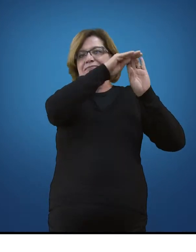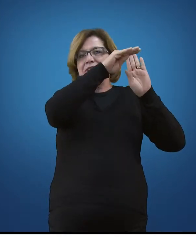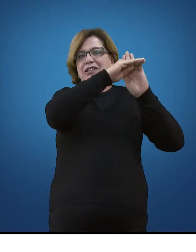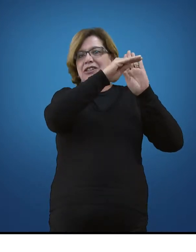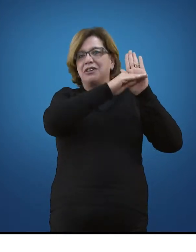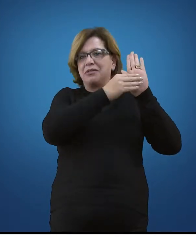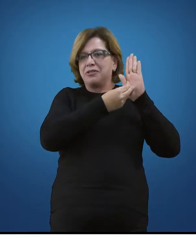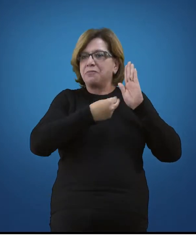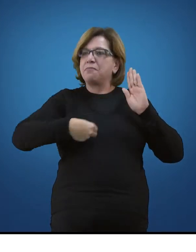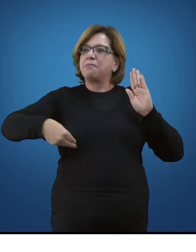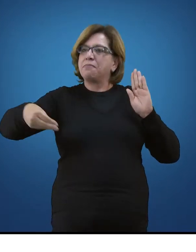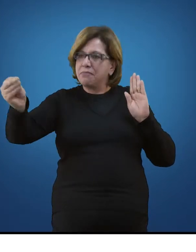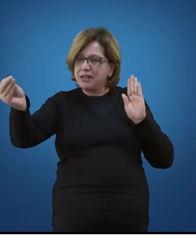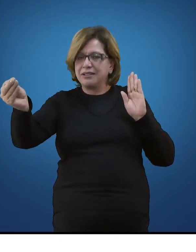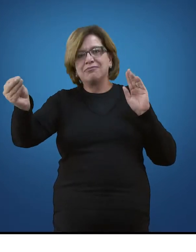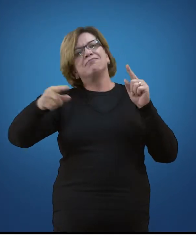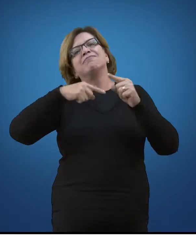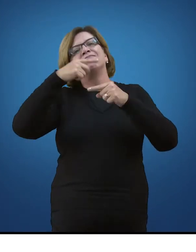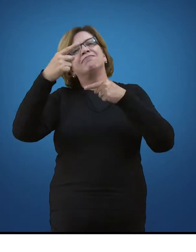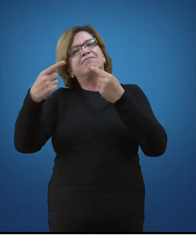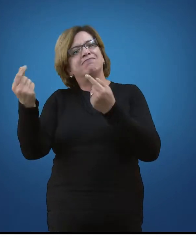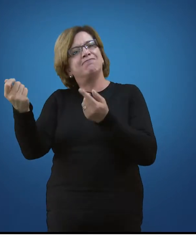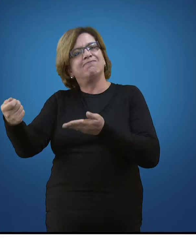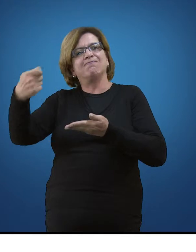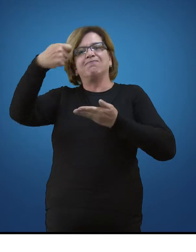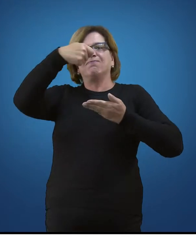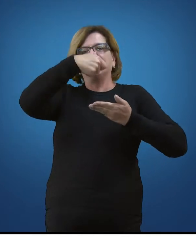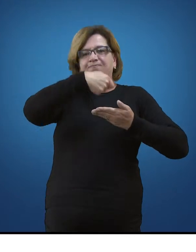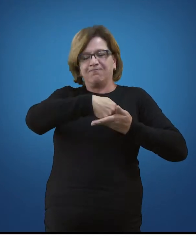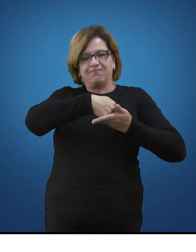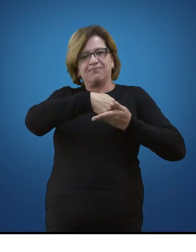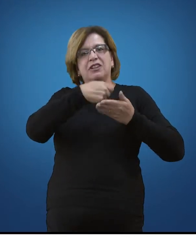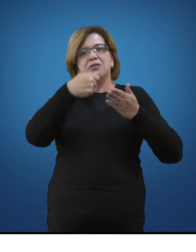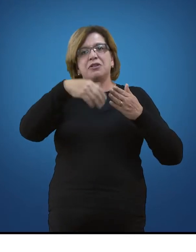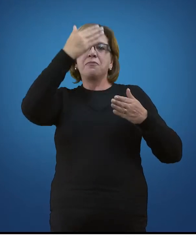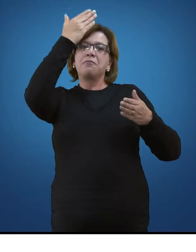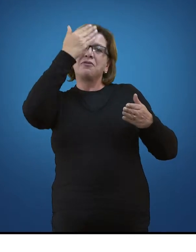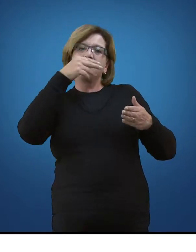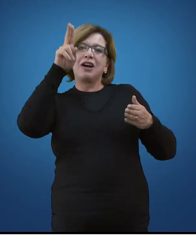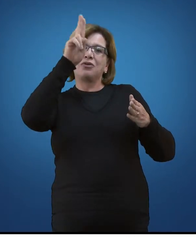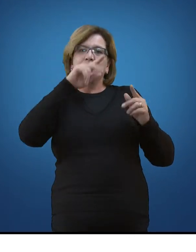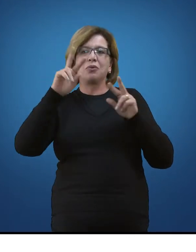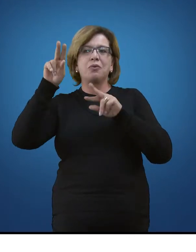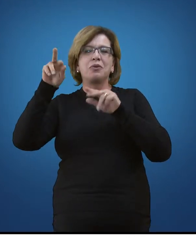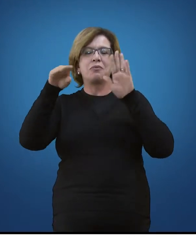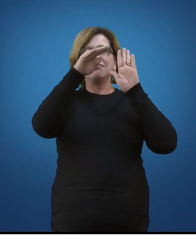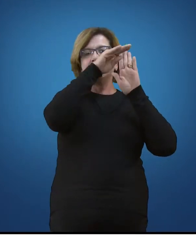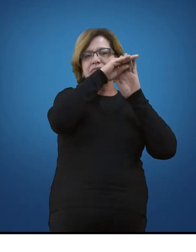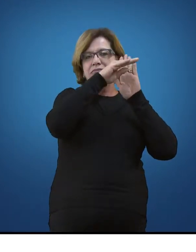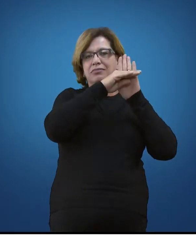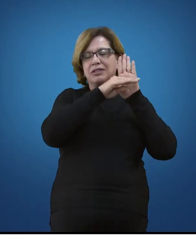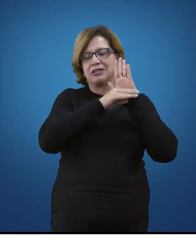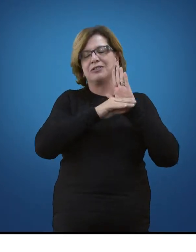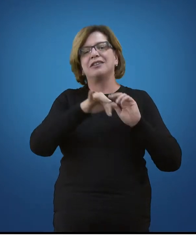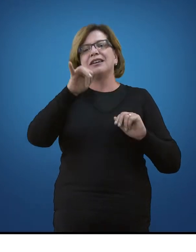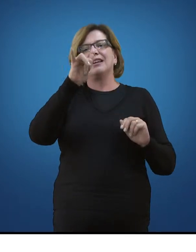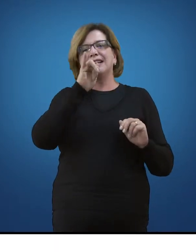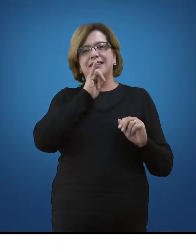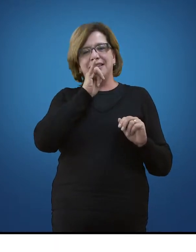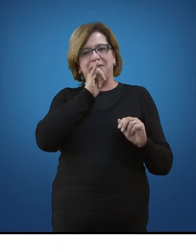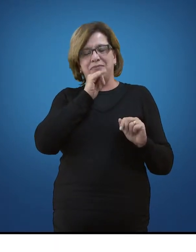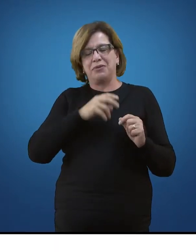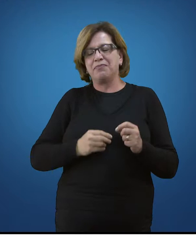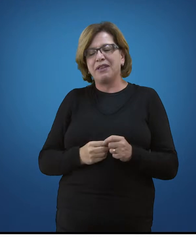previamente encaminhado. Então vamos exemplificar. Eu recebo um determinado recurso provindo de um órgão